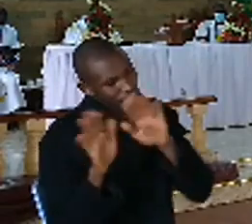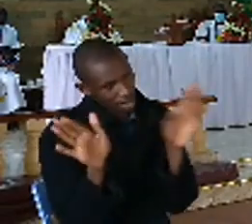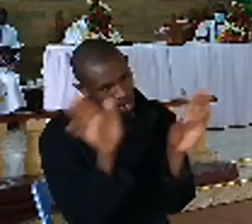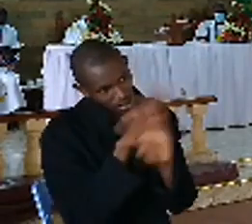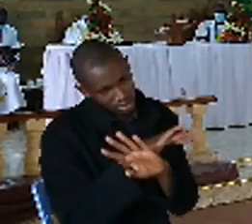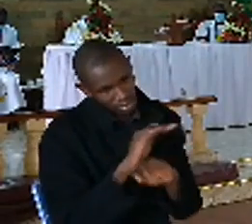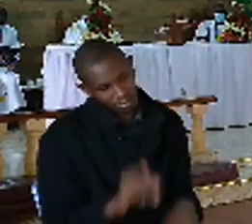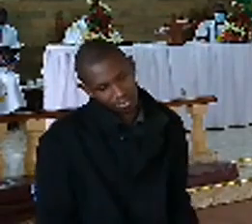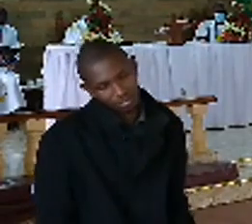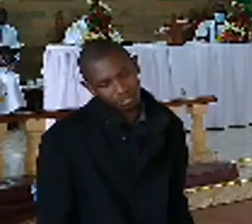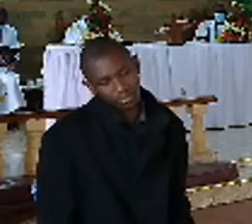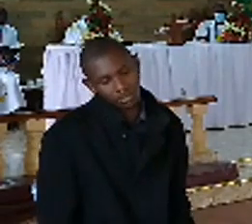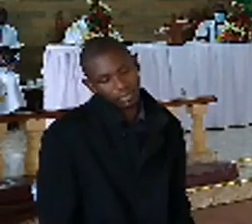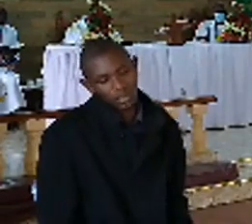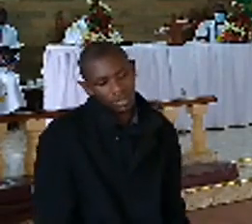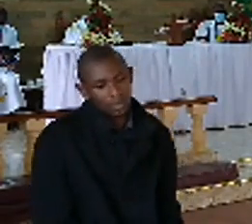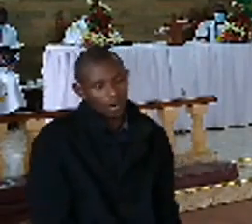kureo.